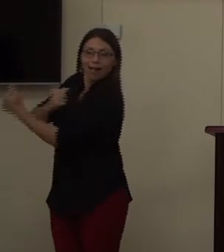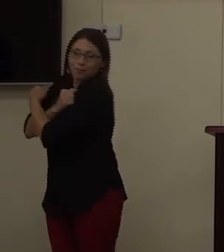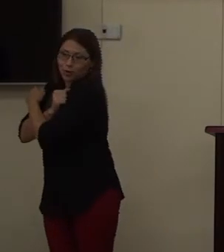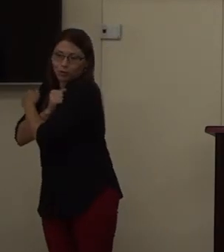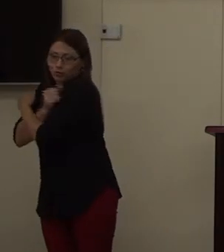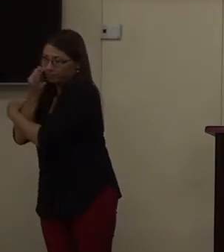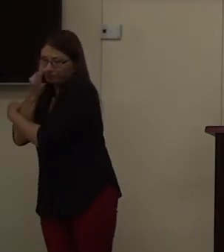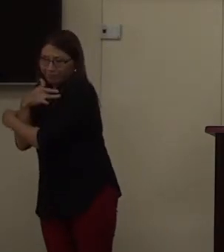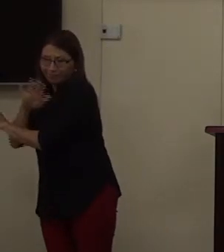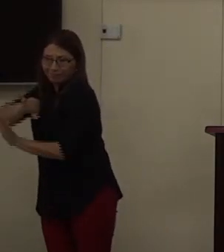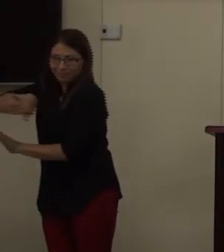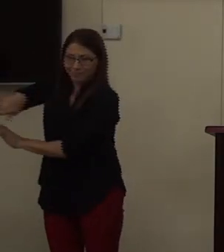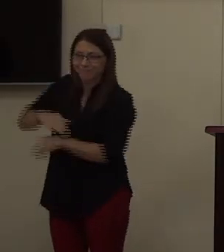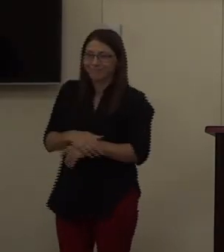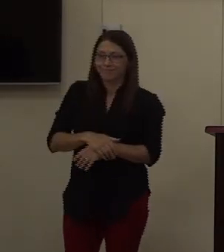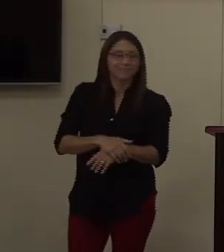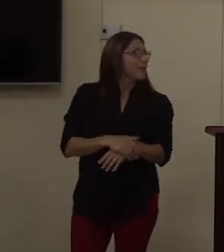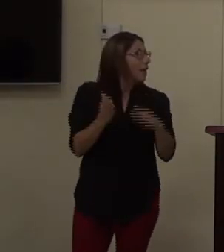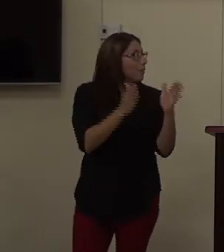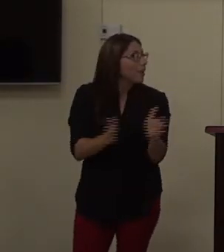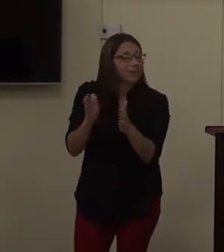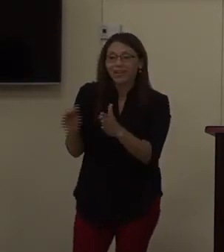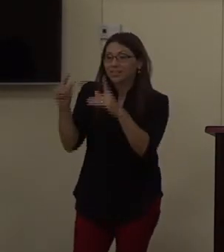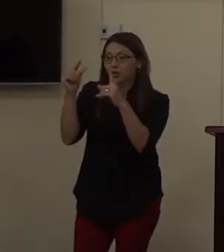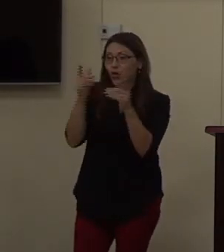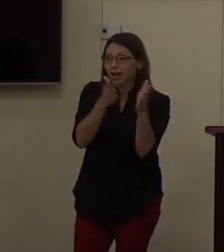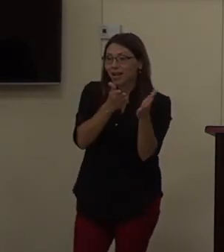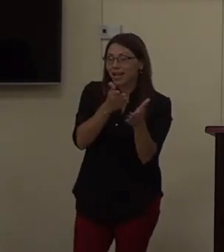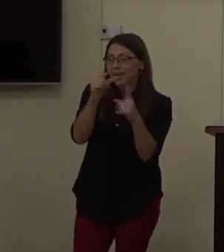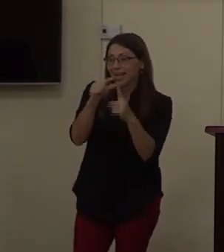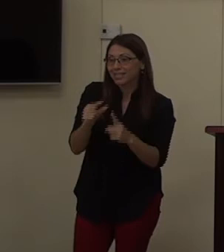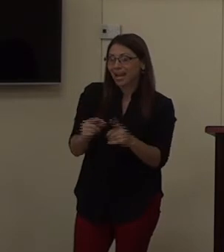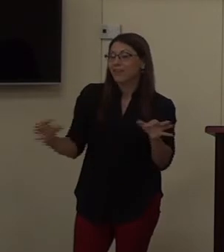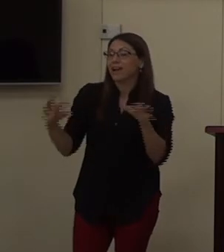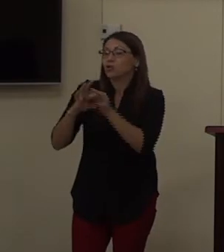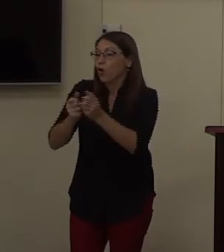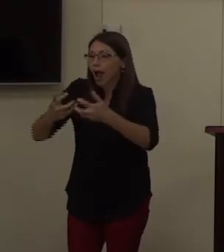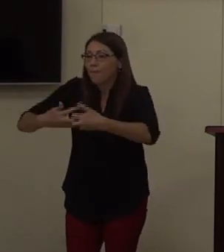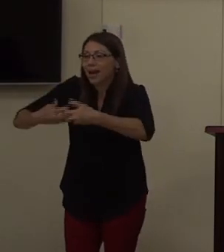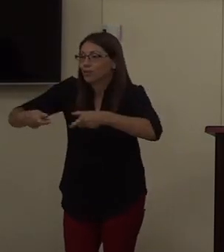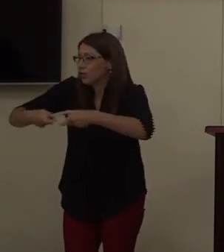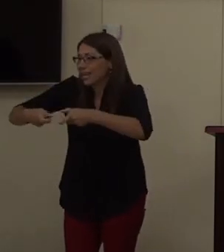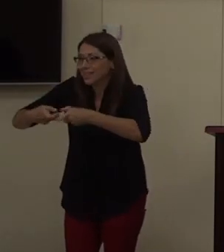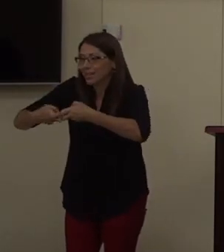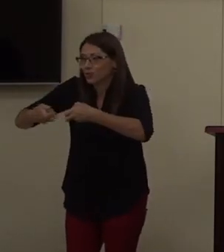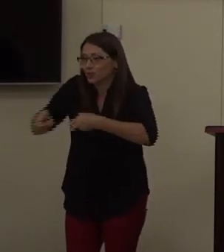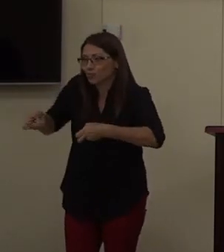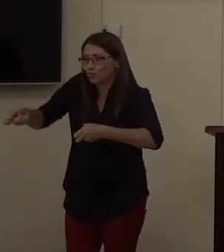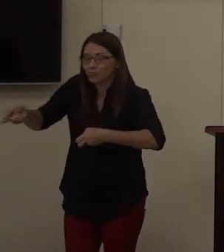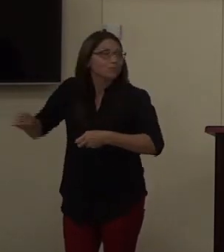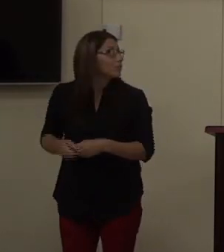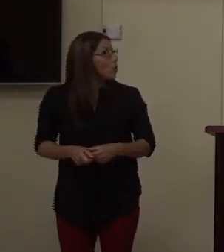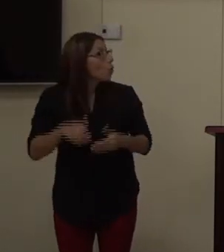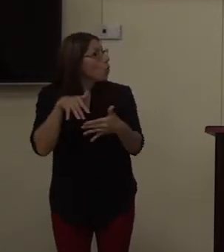las canciones, planificación léxica en relación con aparatos eléctricos, un estudio sobre el Nobel, ¿verdad? Y esta es